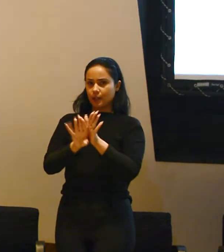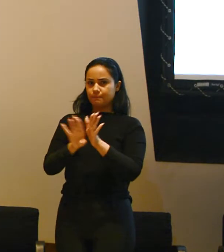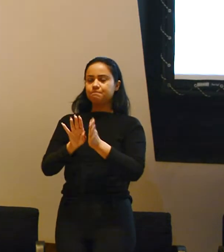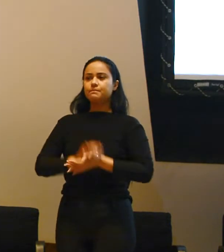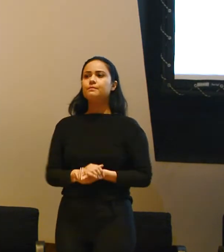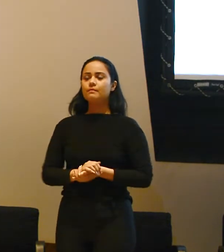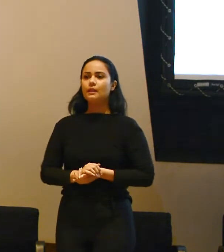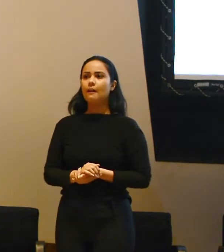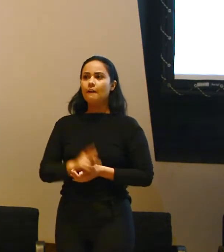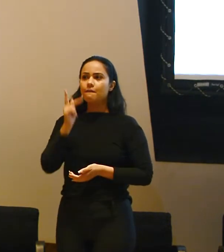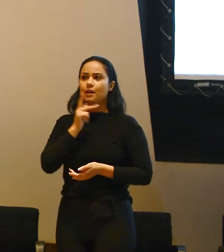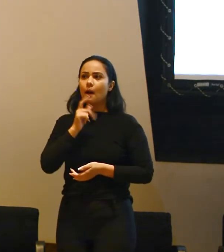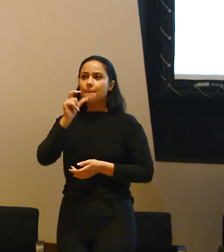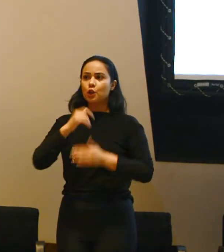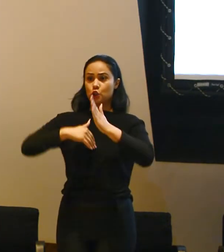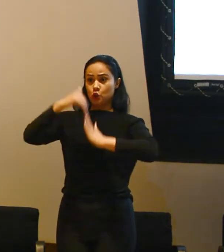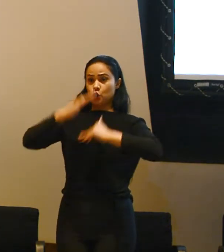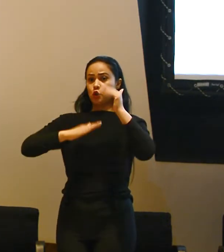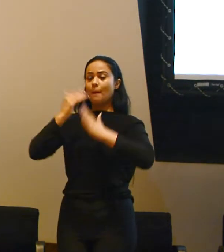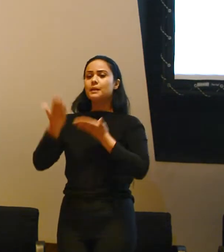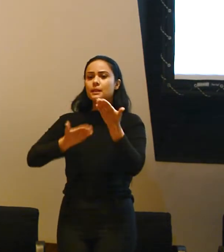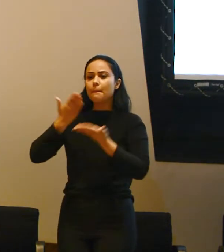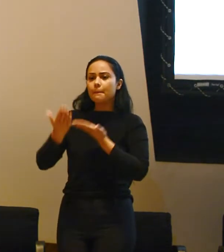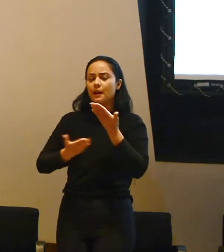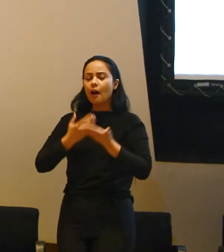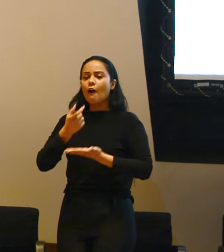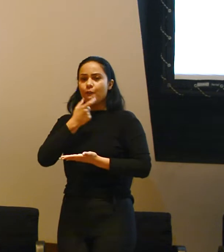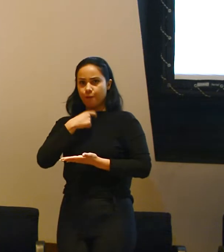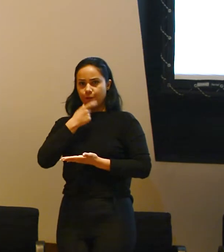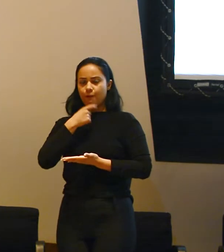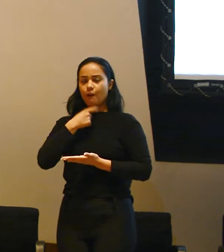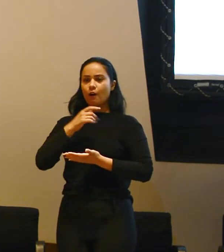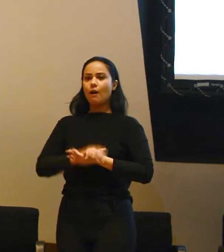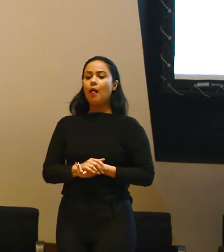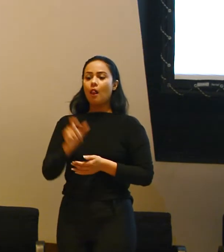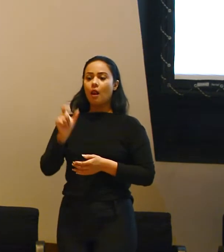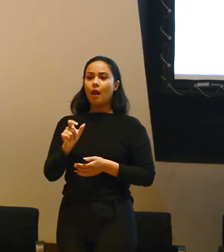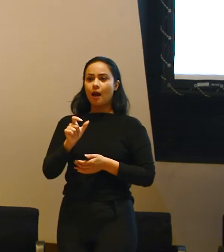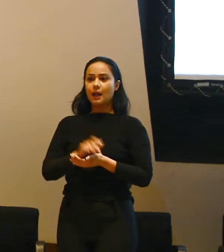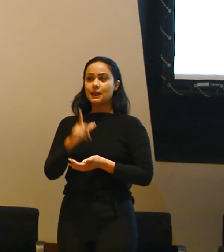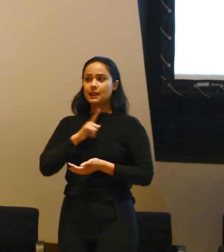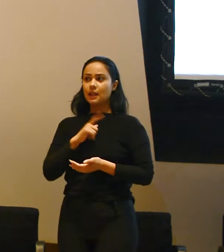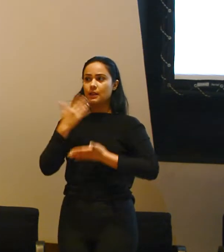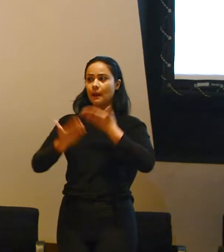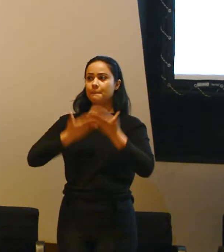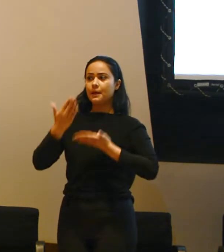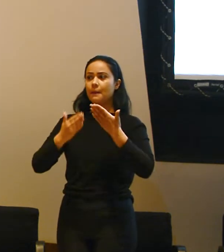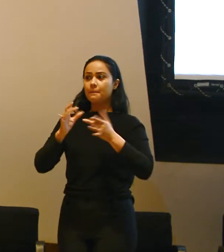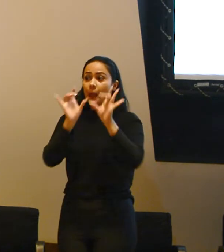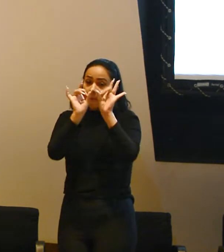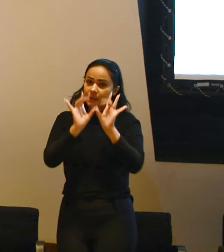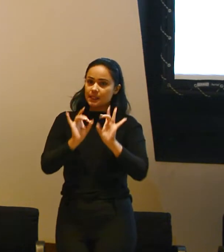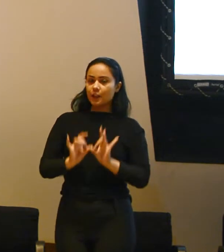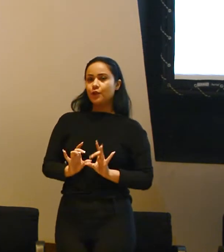Então, falando um pouquinho agora sobre a terapia fonoaudiológica, então na clínica nós fazemos uma terapia